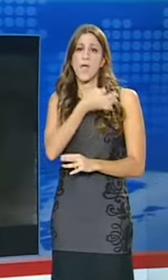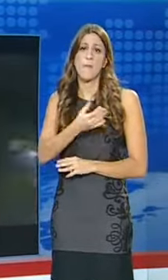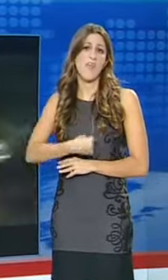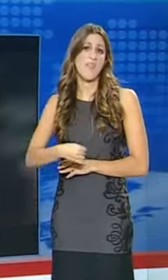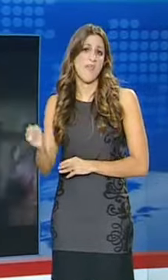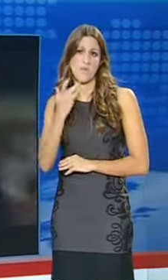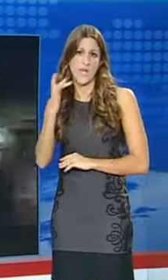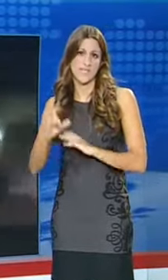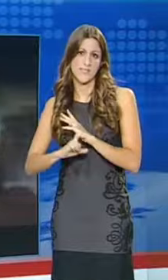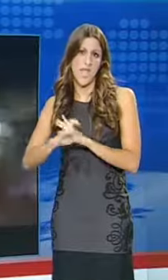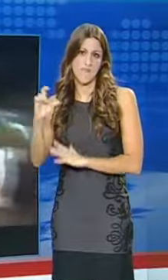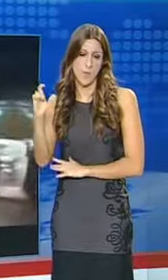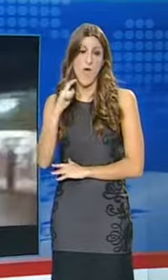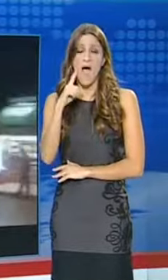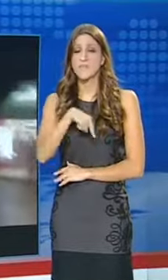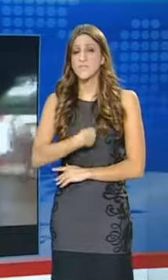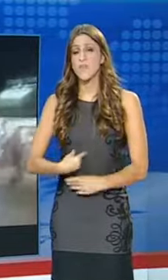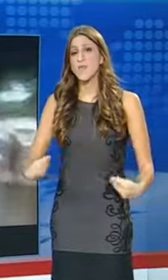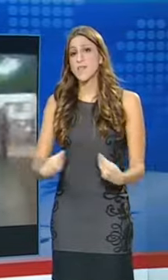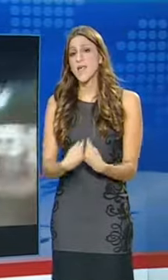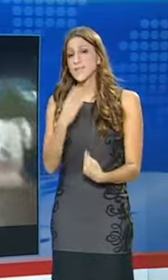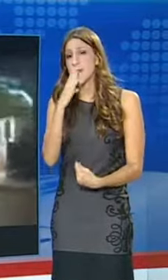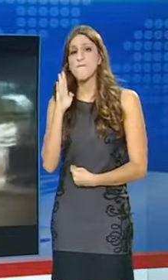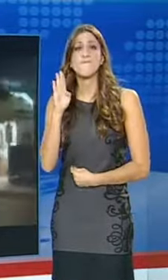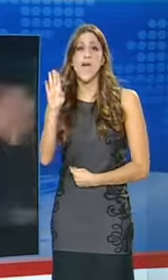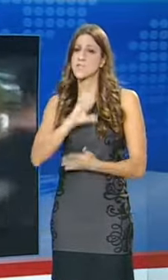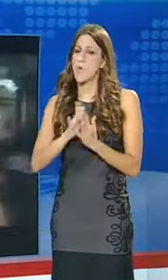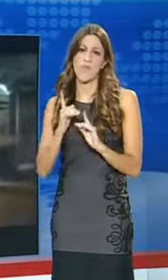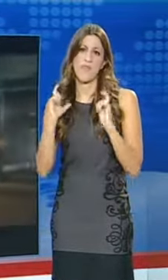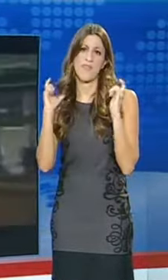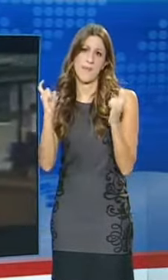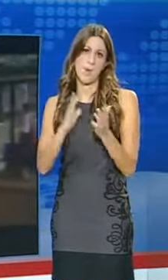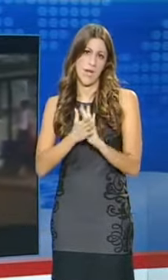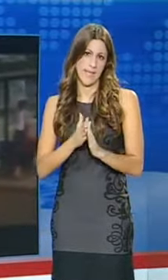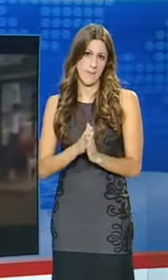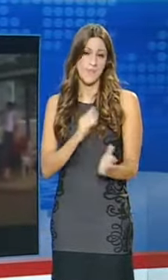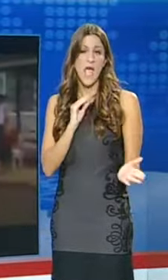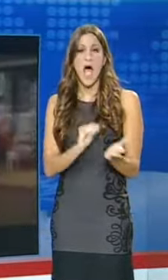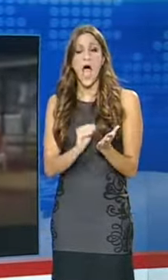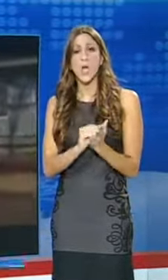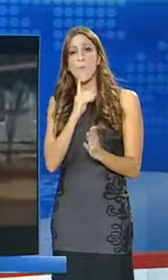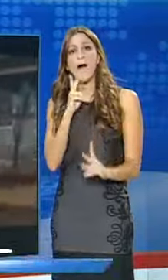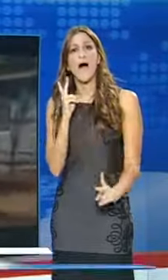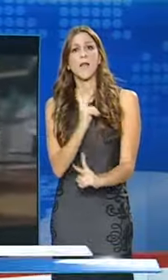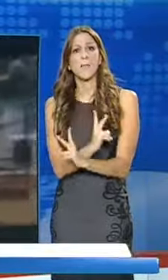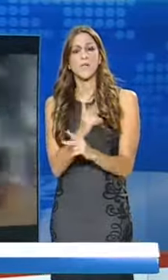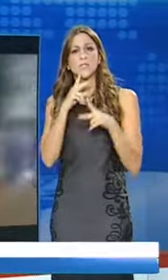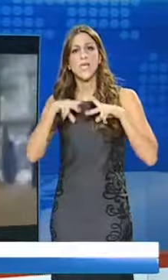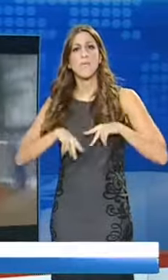μεταξύ άλλων λόγο για τραμπουκισμούς και ναζιστικές επιθέσεις κατά της ελευθερίας έκφρασης. Ο αναπληρωτής Υπουργός Παιδείας Κώστας